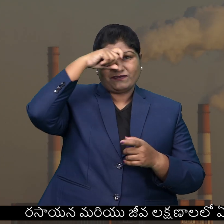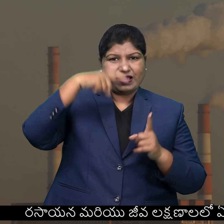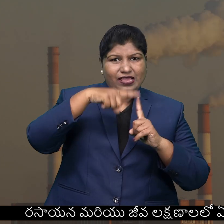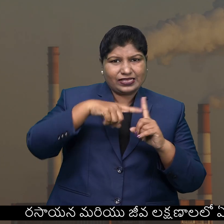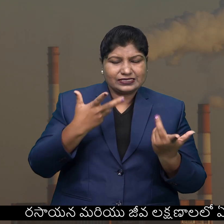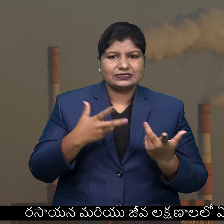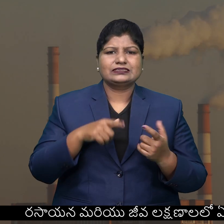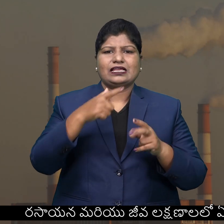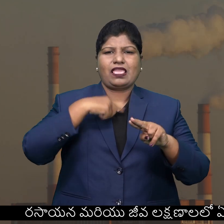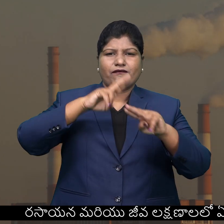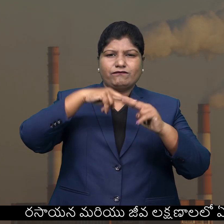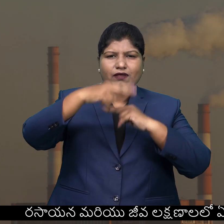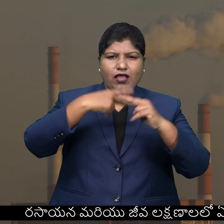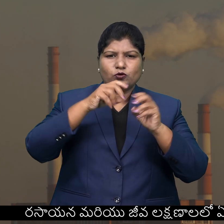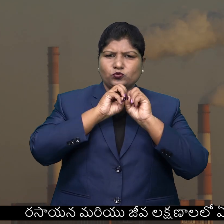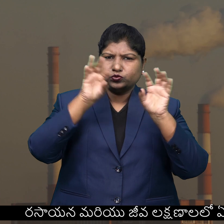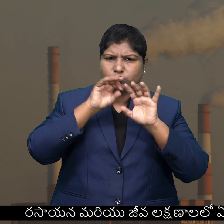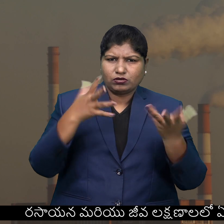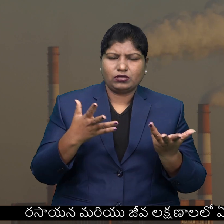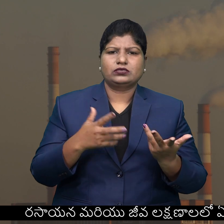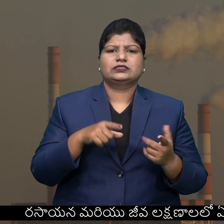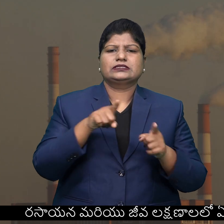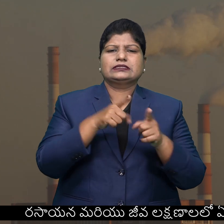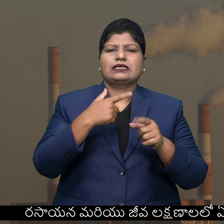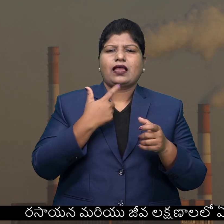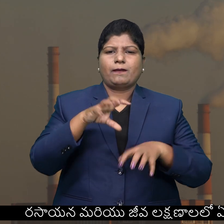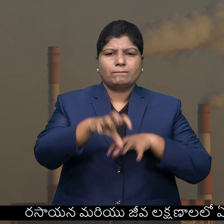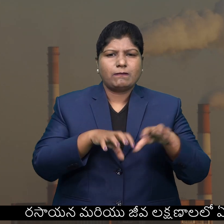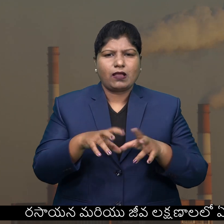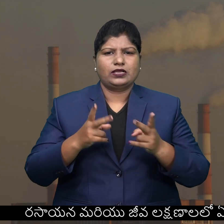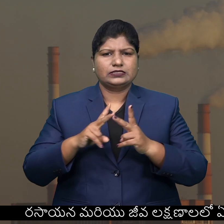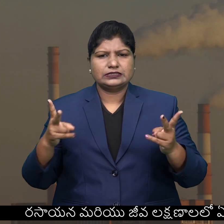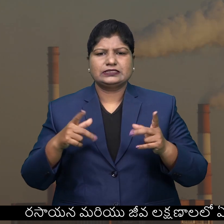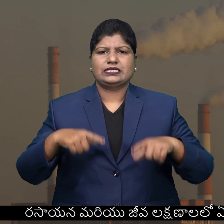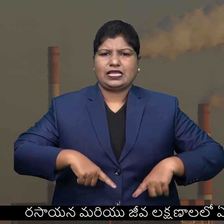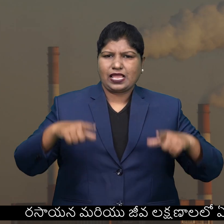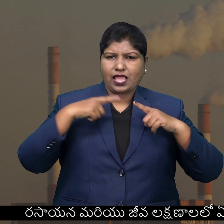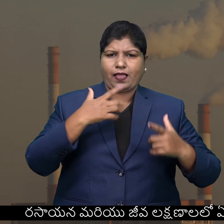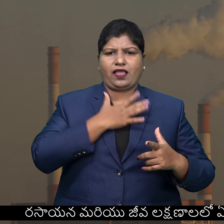లక్షణాలలో ఏదైనా అవాంఛనీయ మార్పు కాలుష్యం అంటారు.